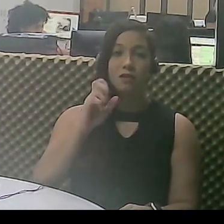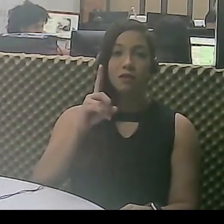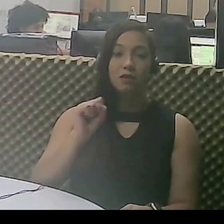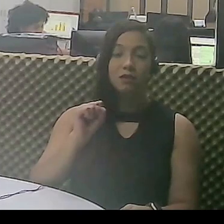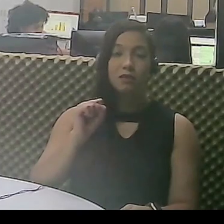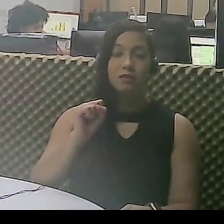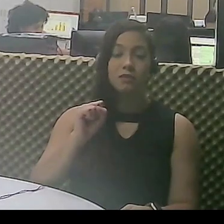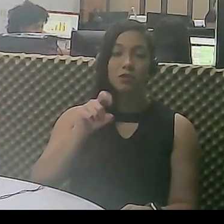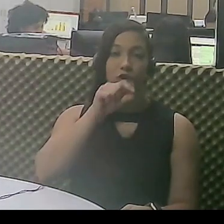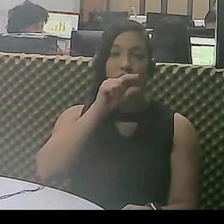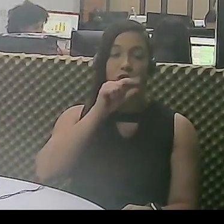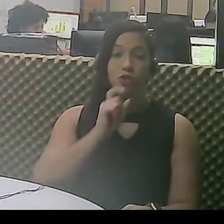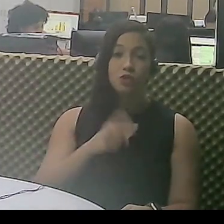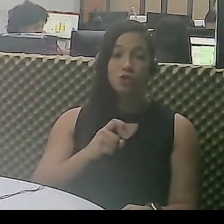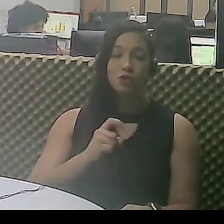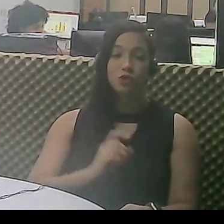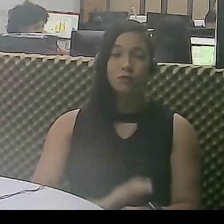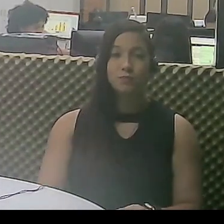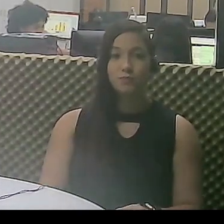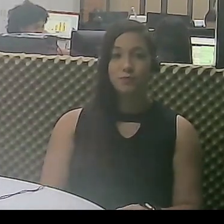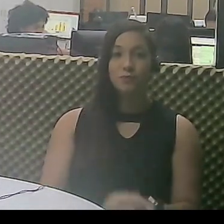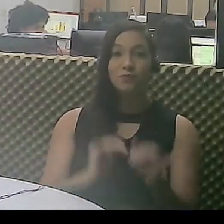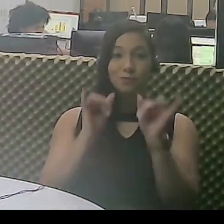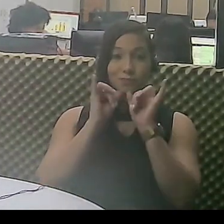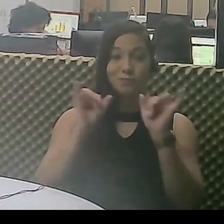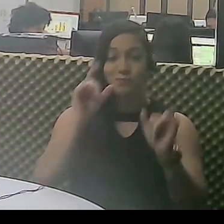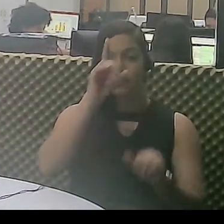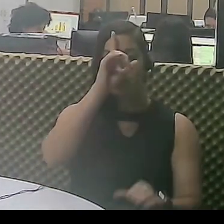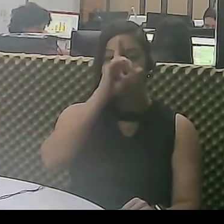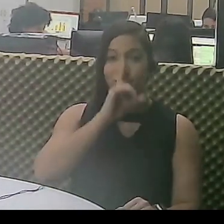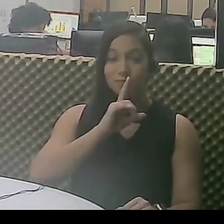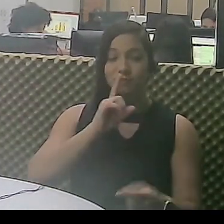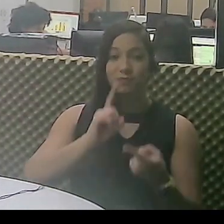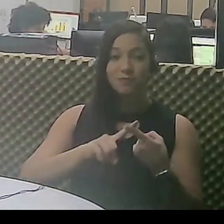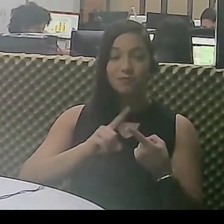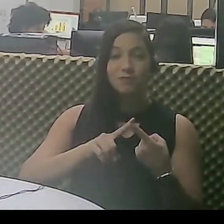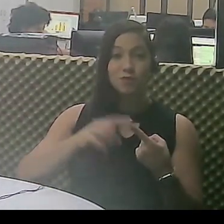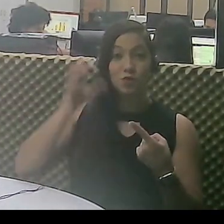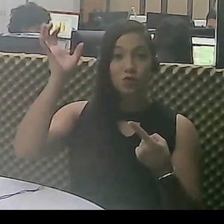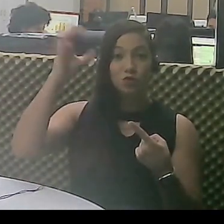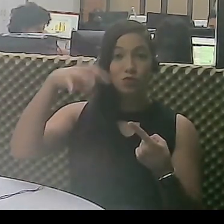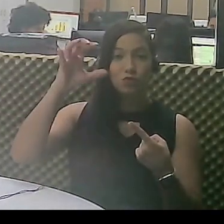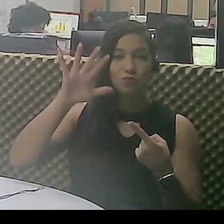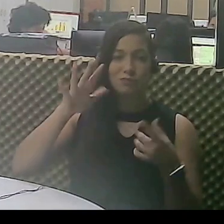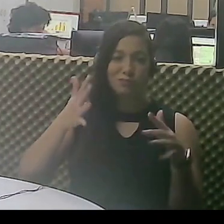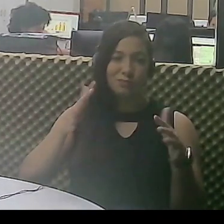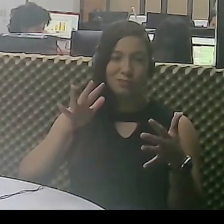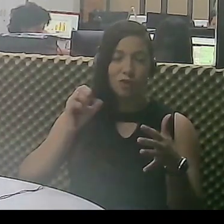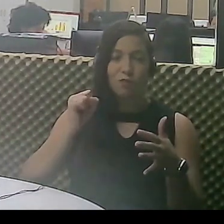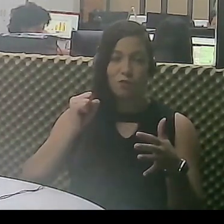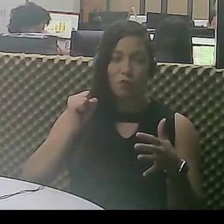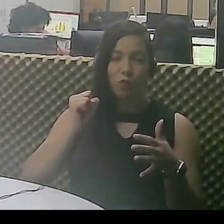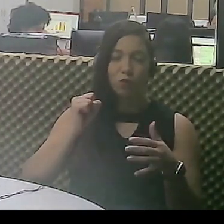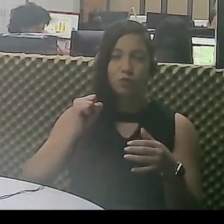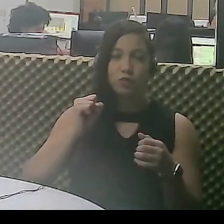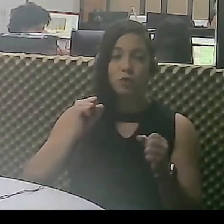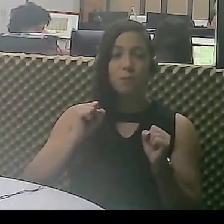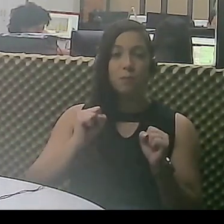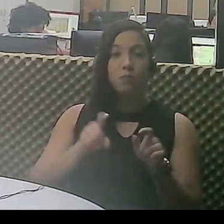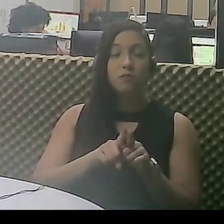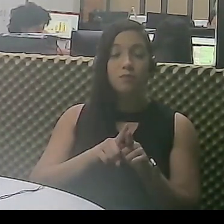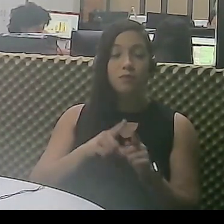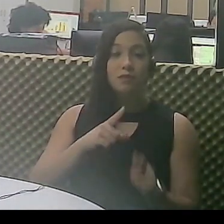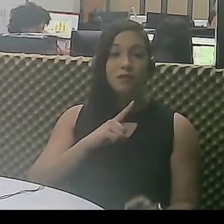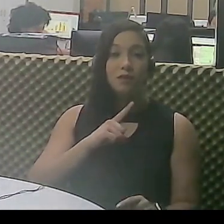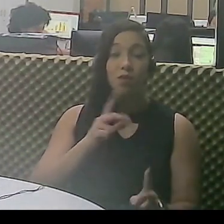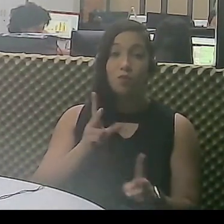TikTok. O alerta amarelo é emitido quando há risco de chuva de moderada a forte, podendo ser